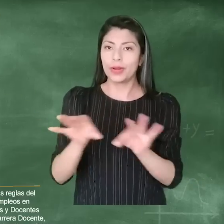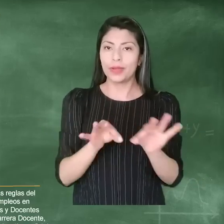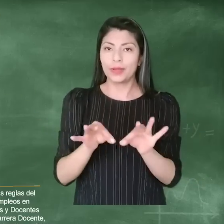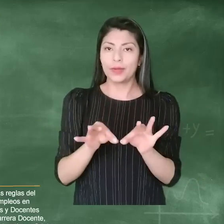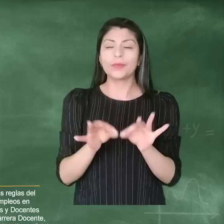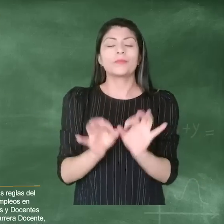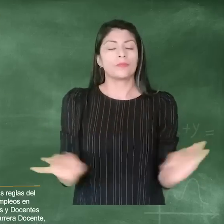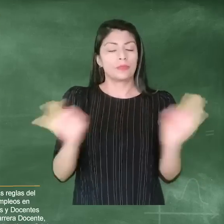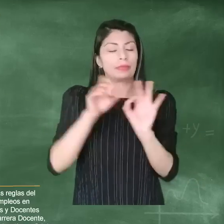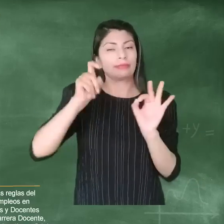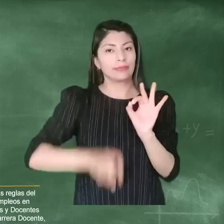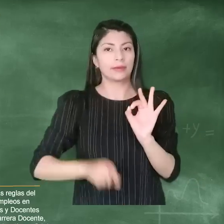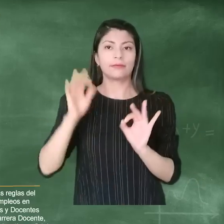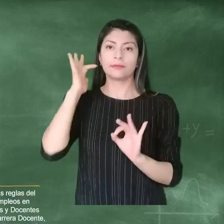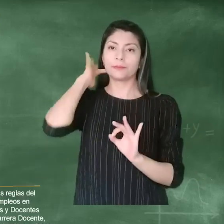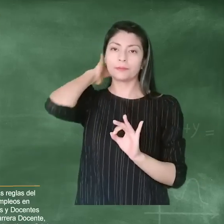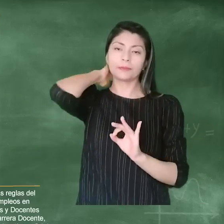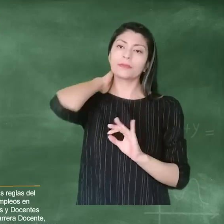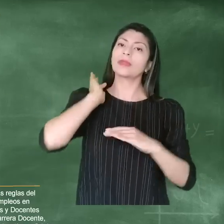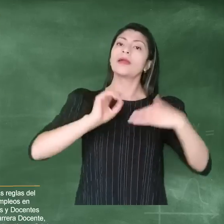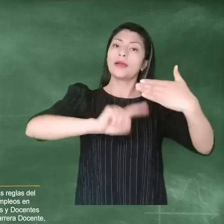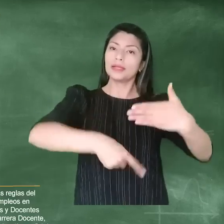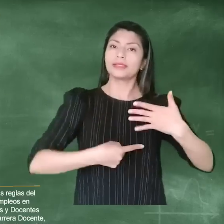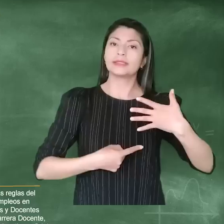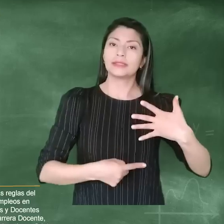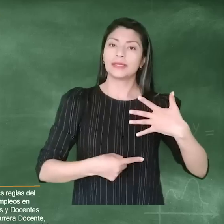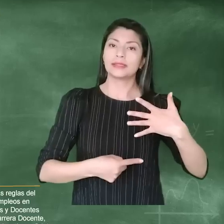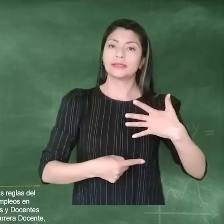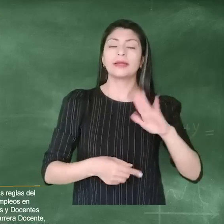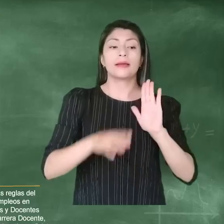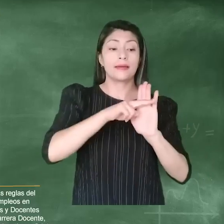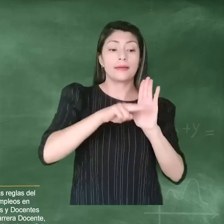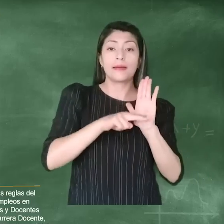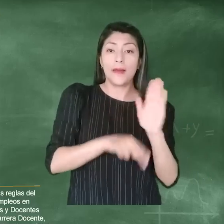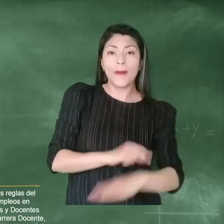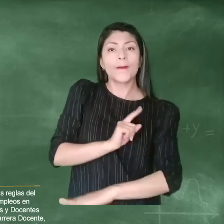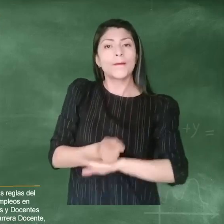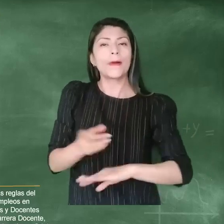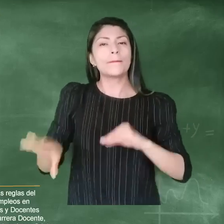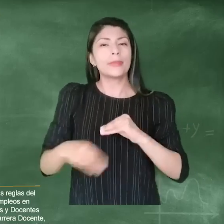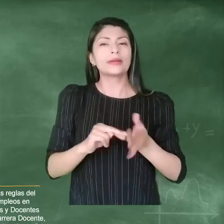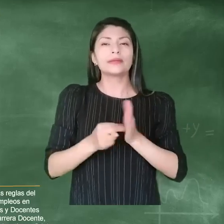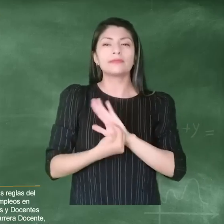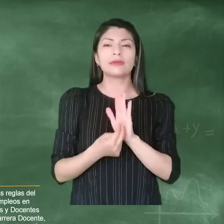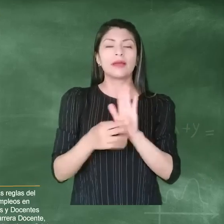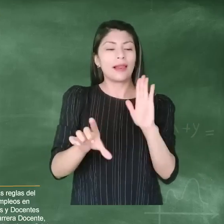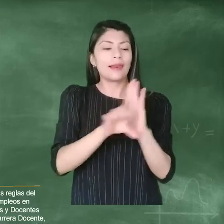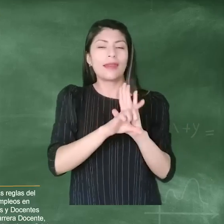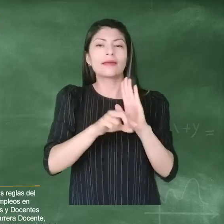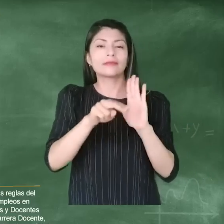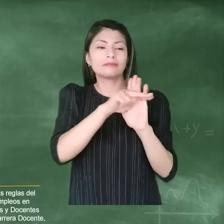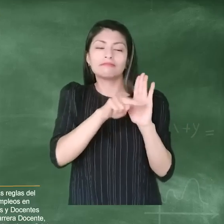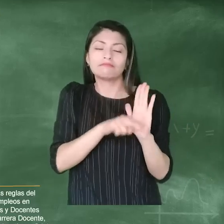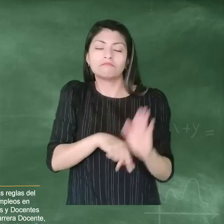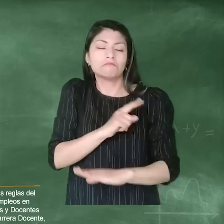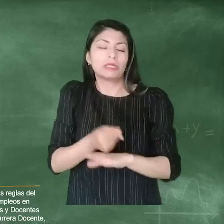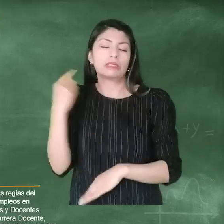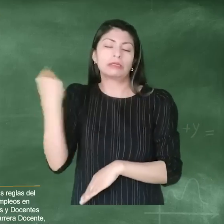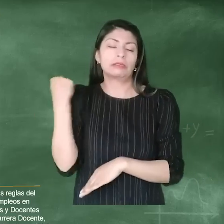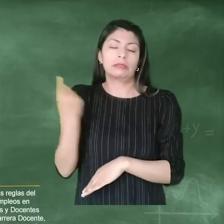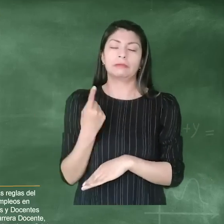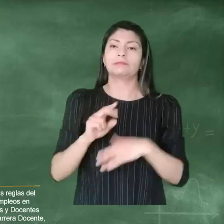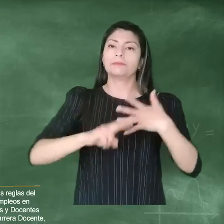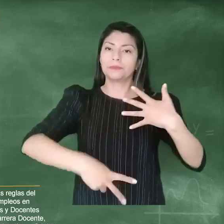del proceso de selección. 6. Los demás requisitos establecidos en normas legales y